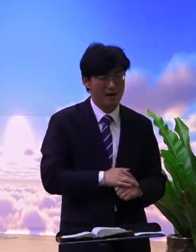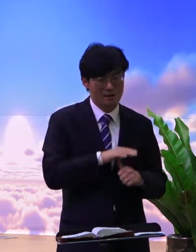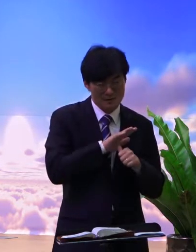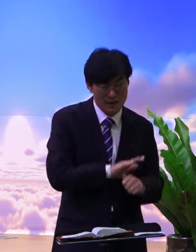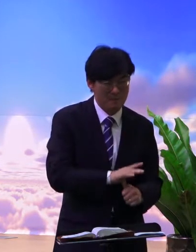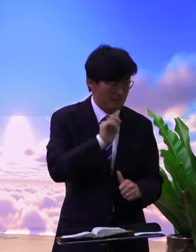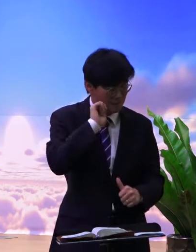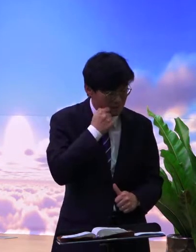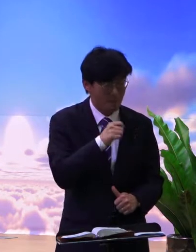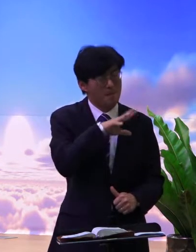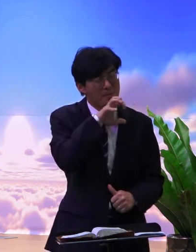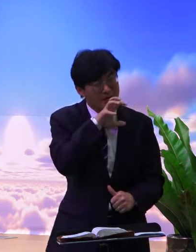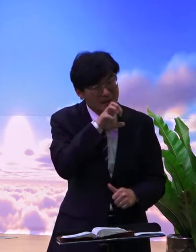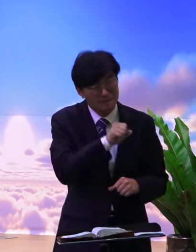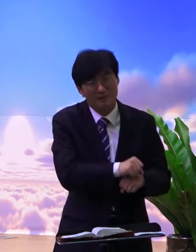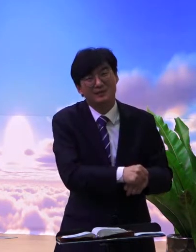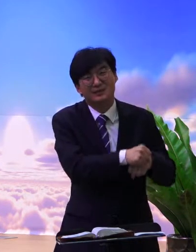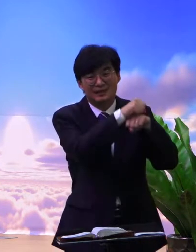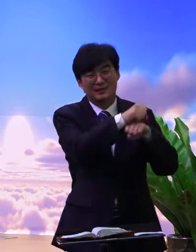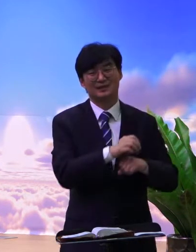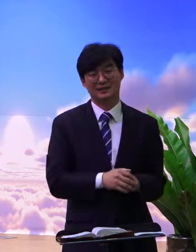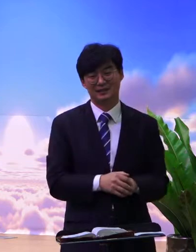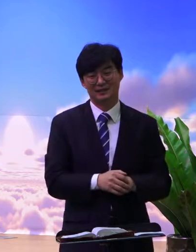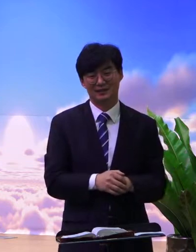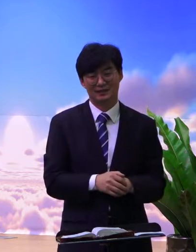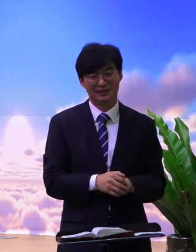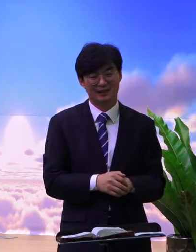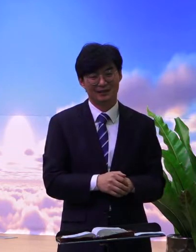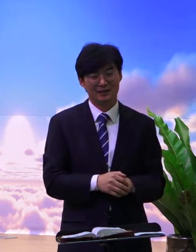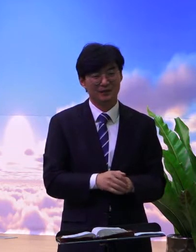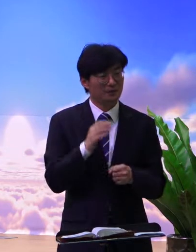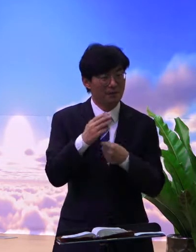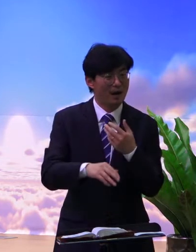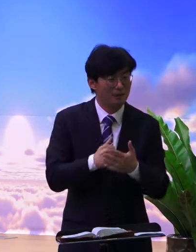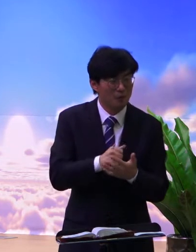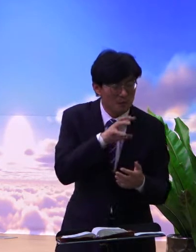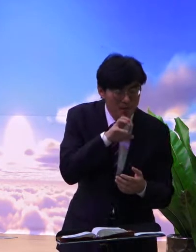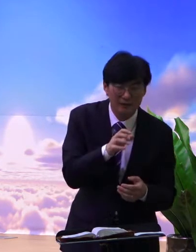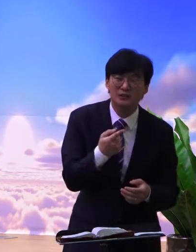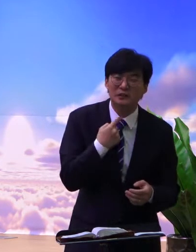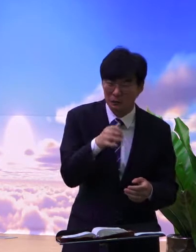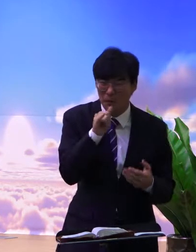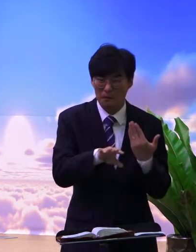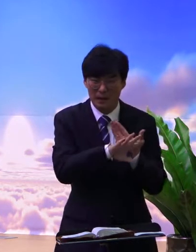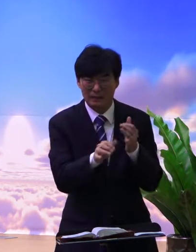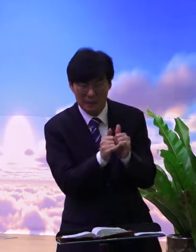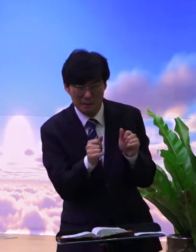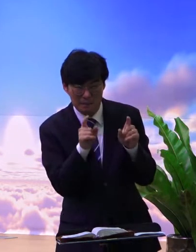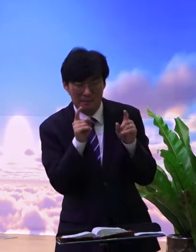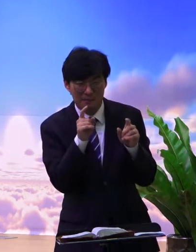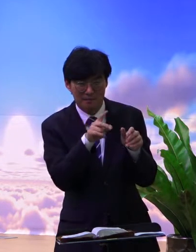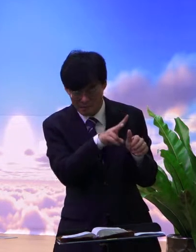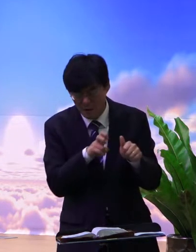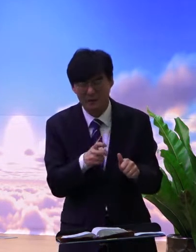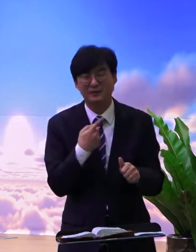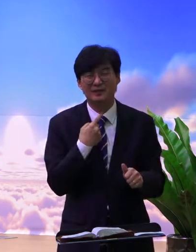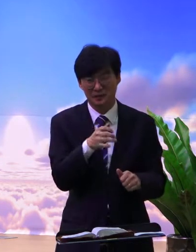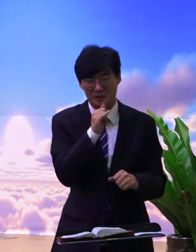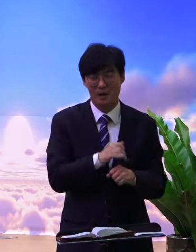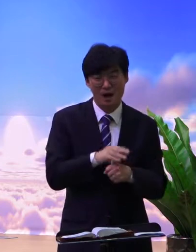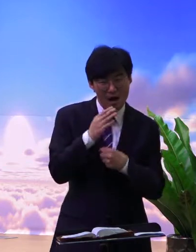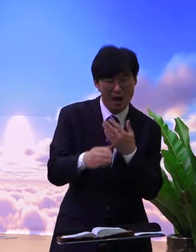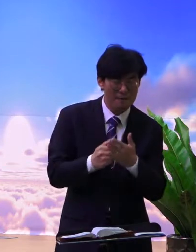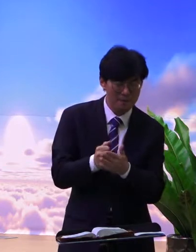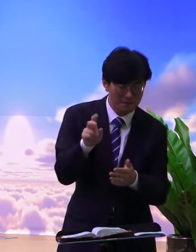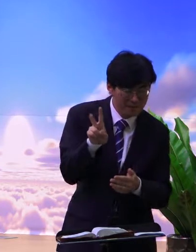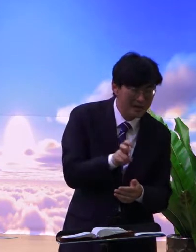하나님을 원망하고 하나님께 대해서 불평한 적이 있었을 것입니다. 그러다 보니까 하나님의 존재까지도 내가 의심하게